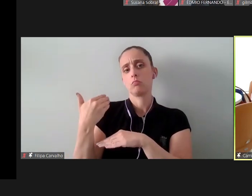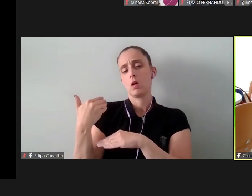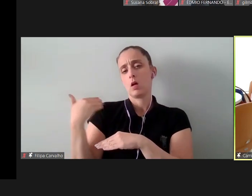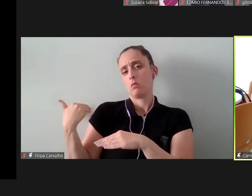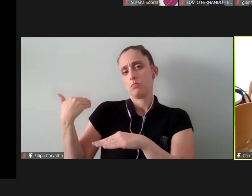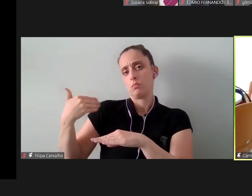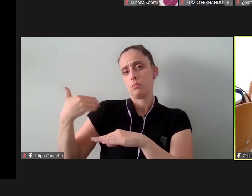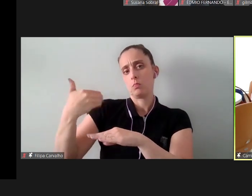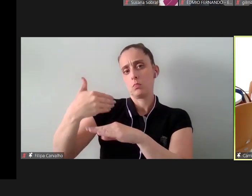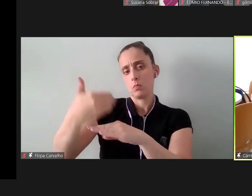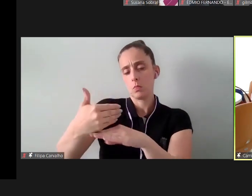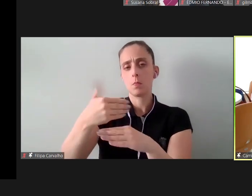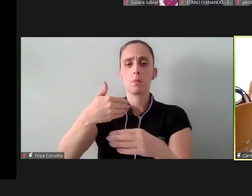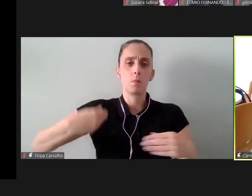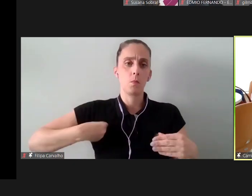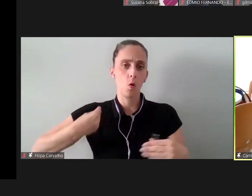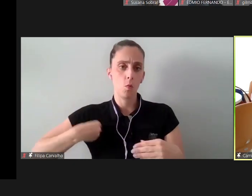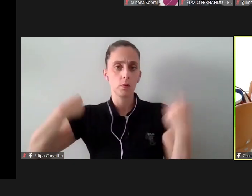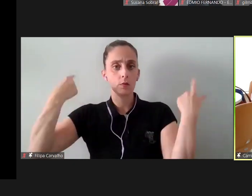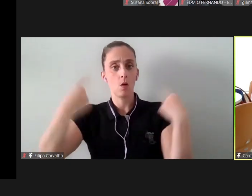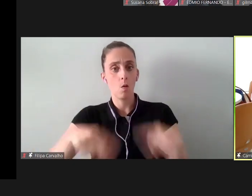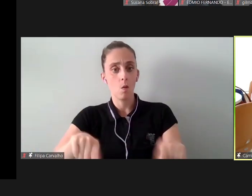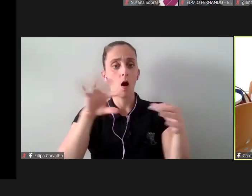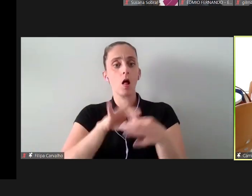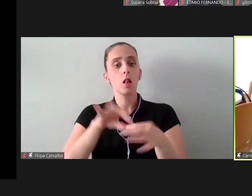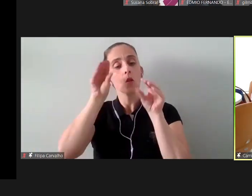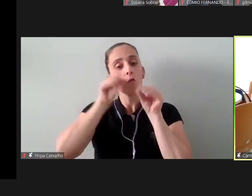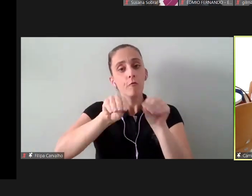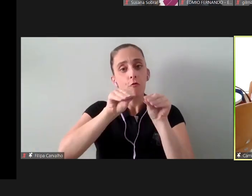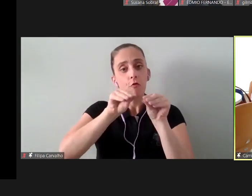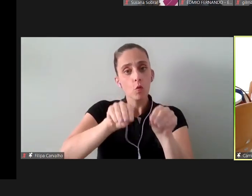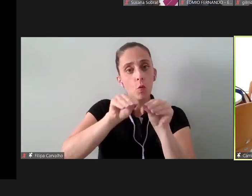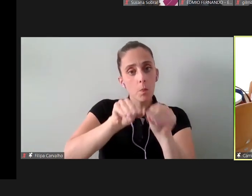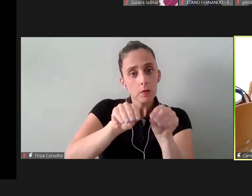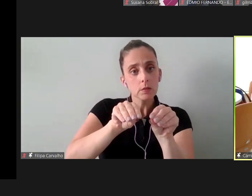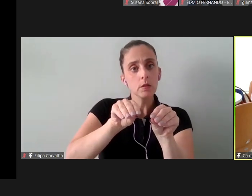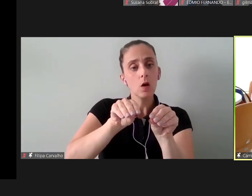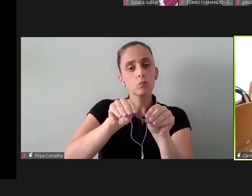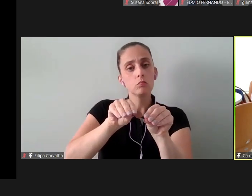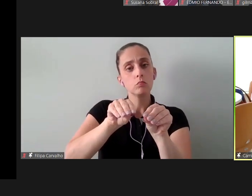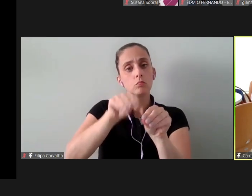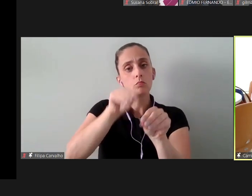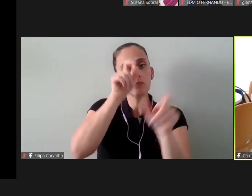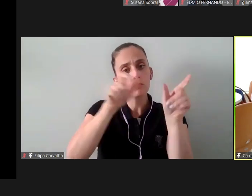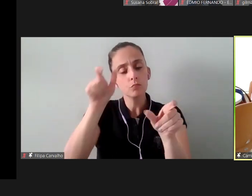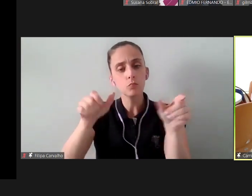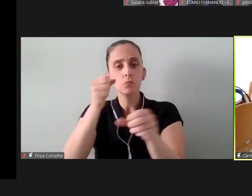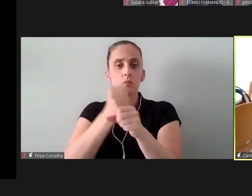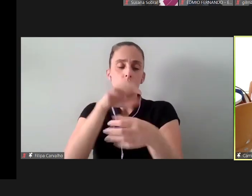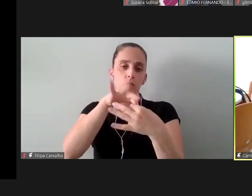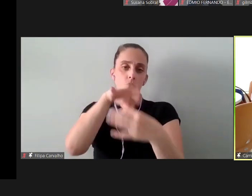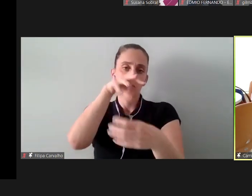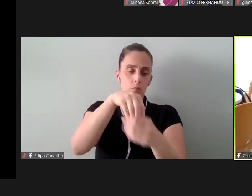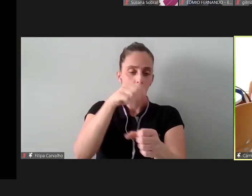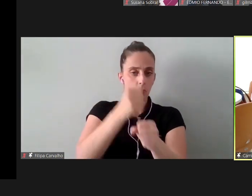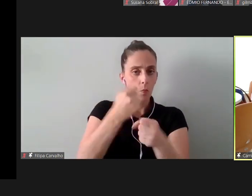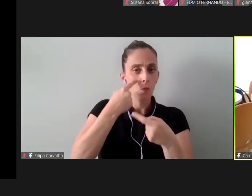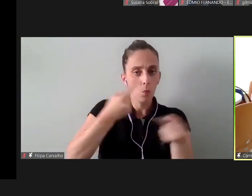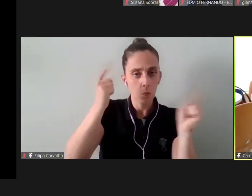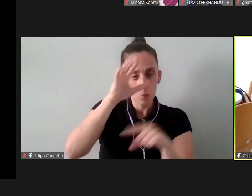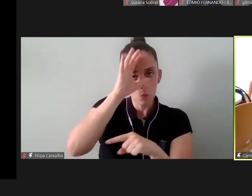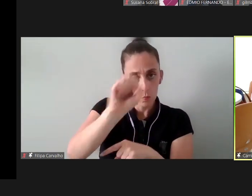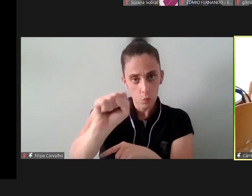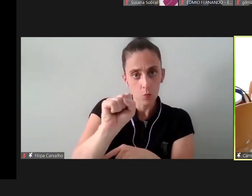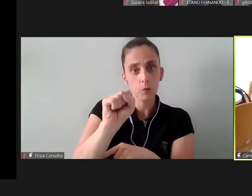preocupado especialmente com a formação dos servidores públicos também nos níveis